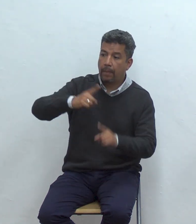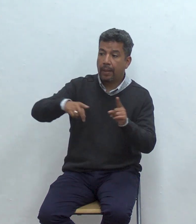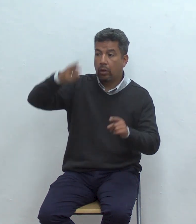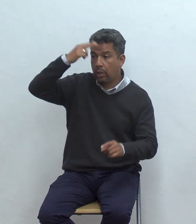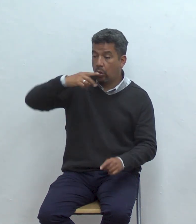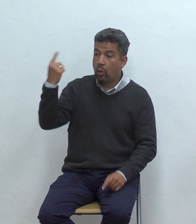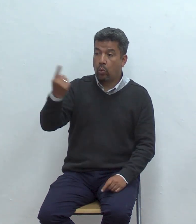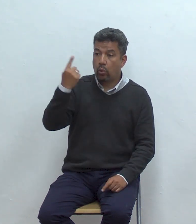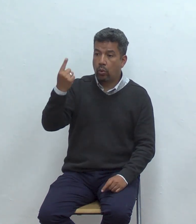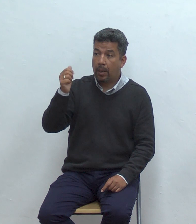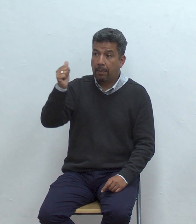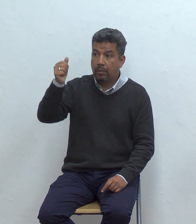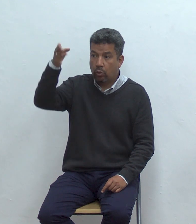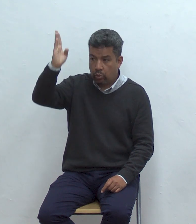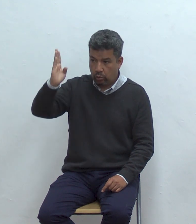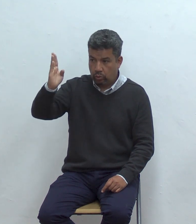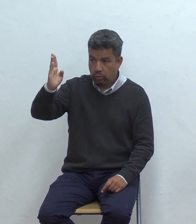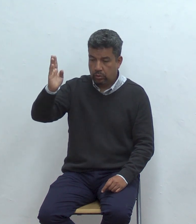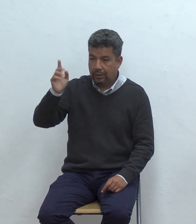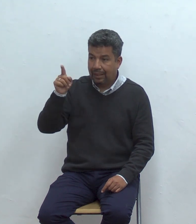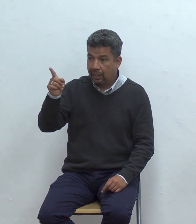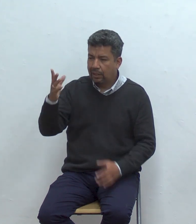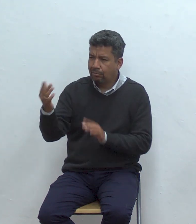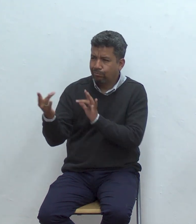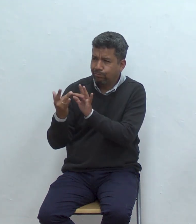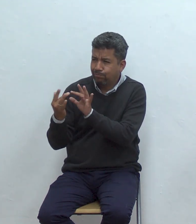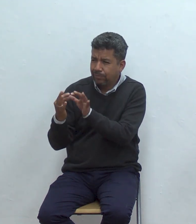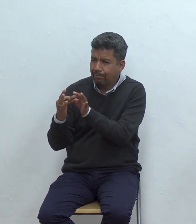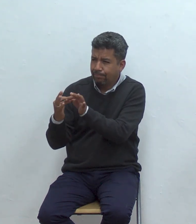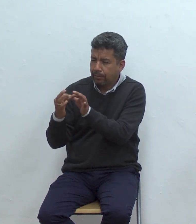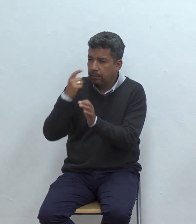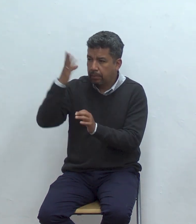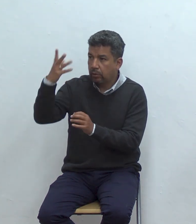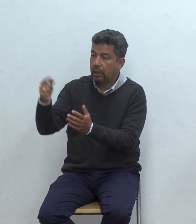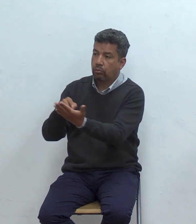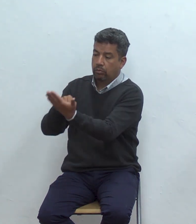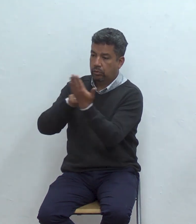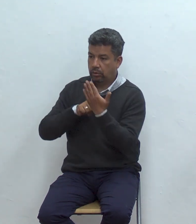Hijo, el único, Él mismo es Dios y está íntimamente ligado al Padre. Él nos ha